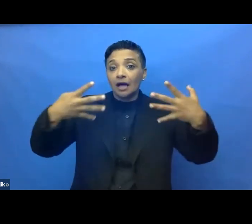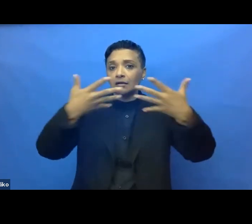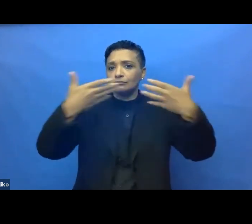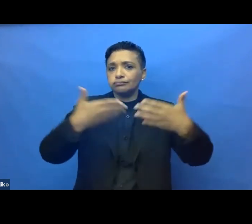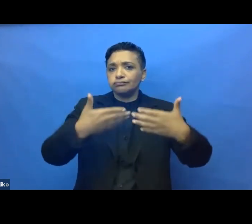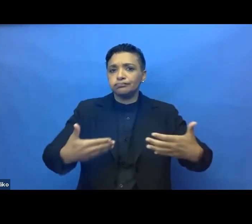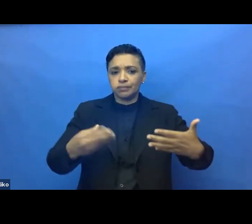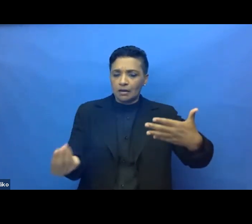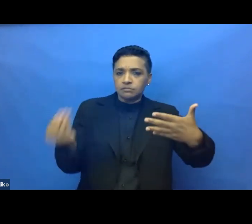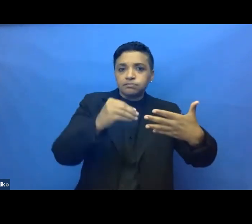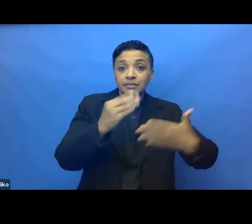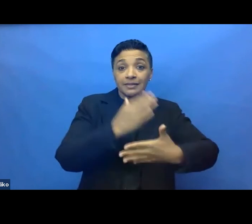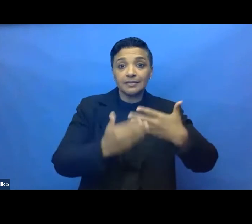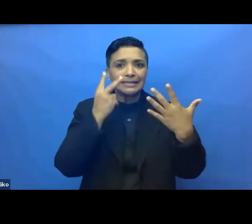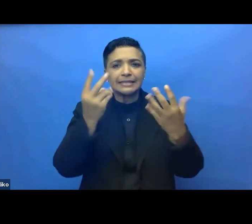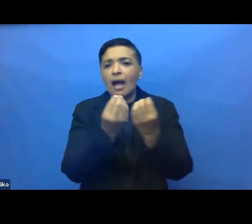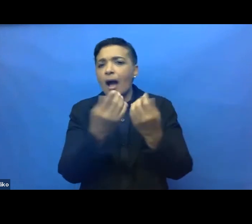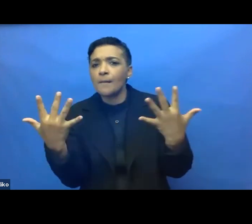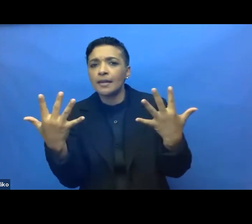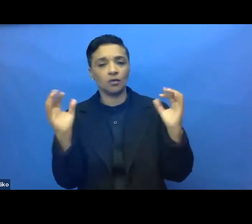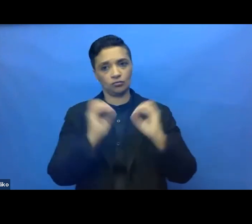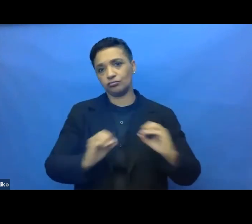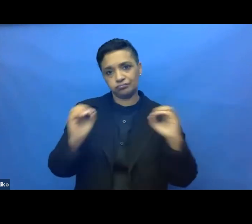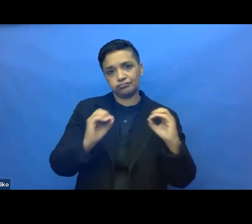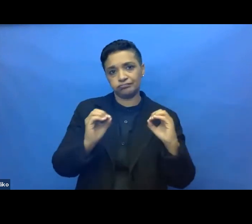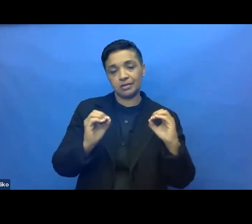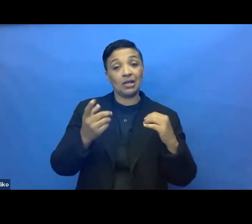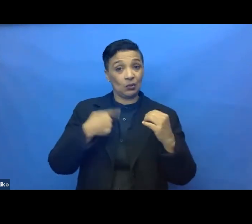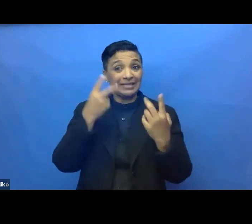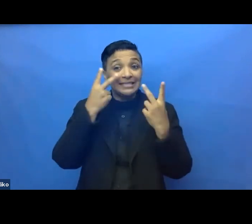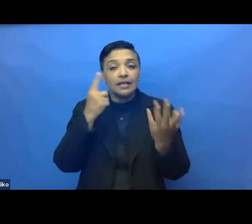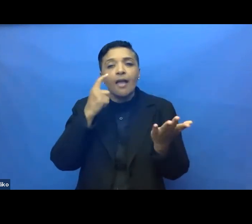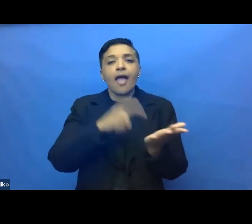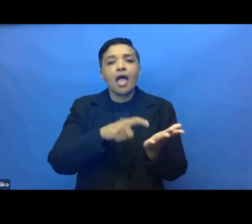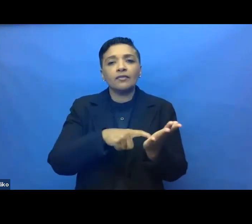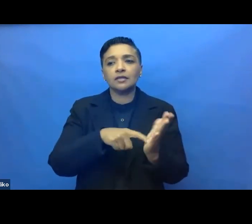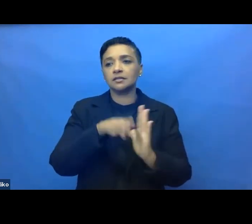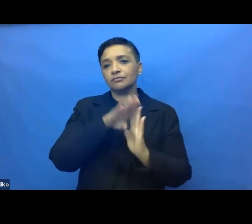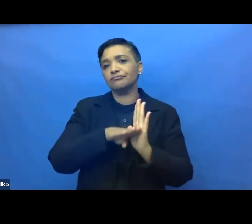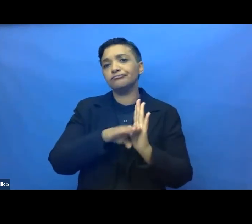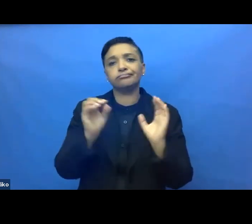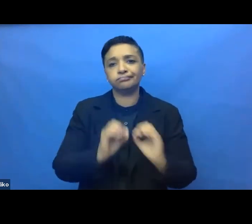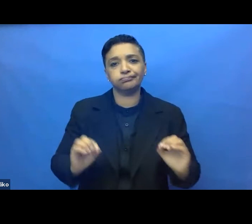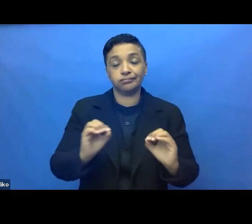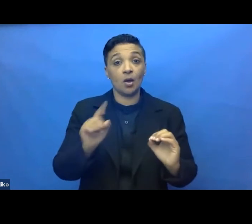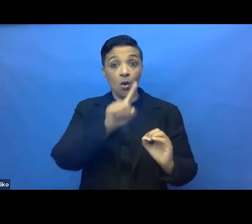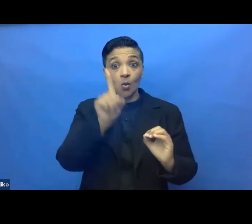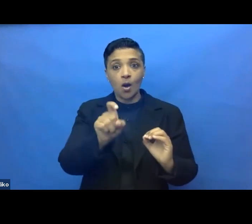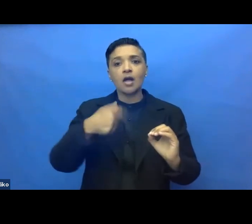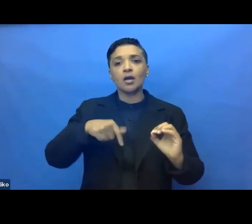données désagrégées sur ces personnes. Quelquefois, il y a des lacunes en ce qui